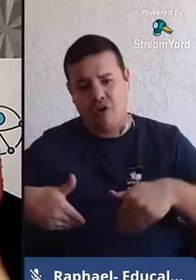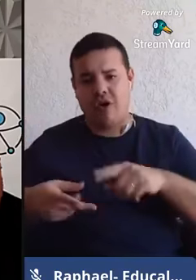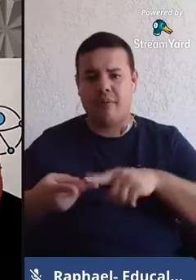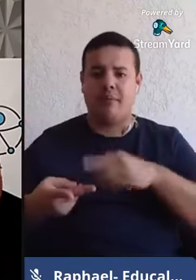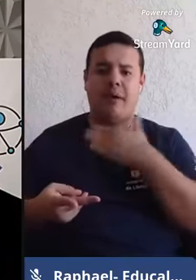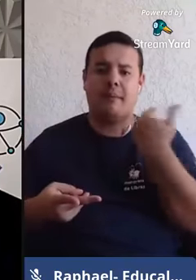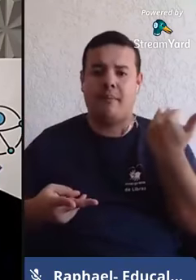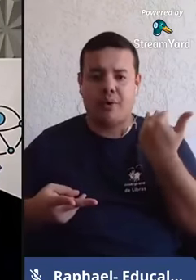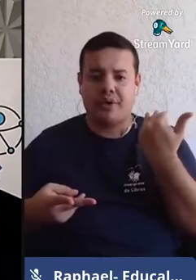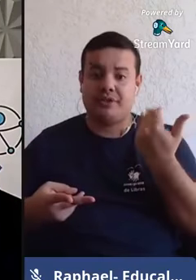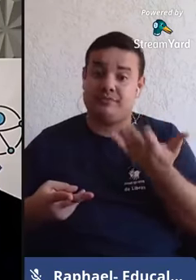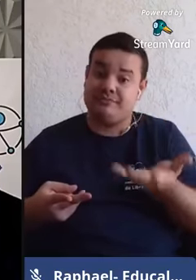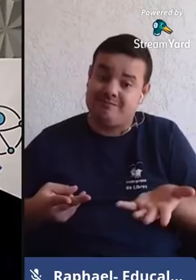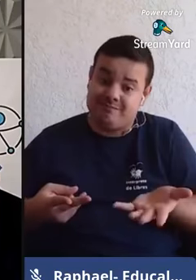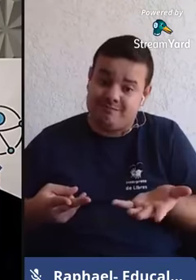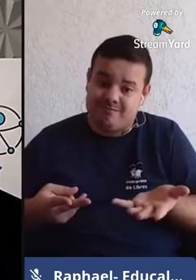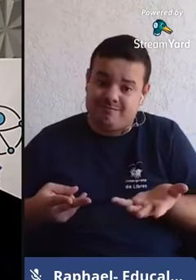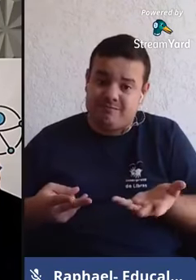Então, é